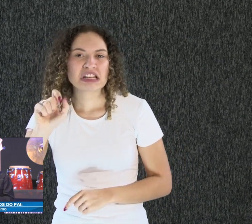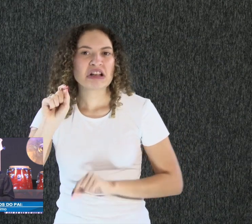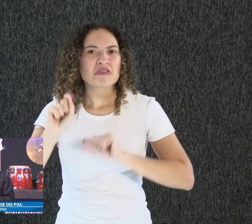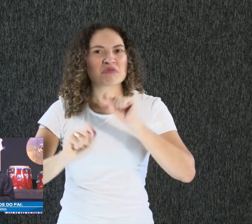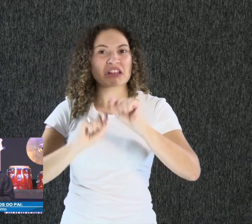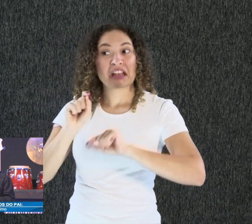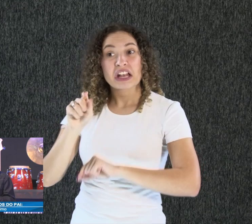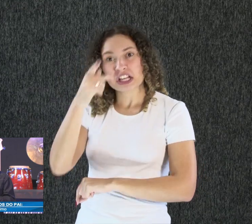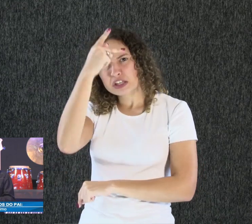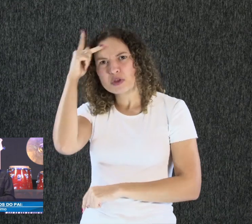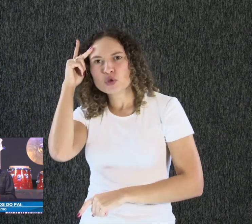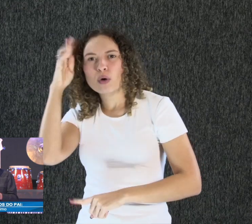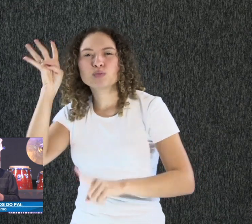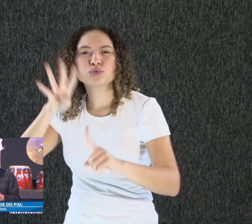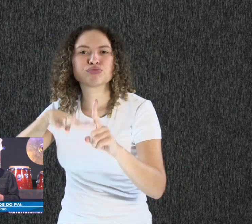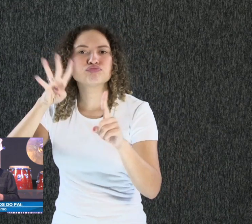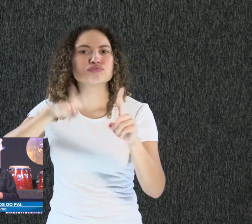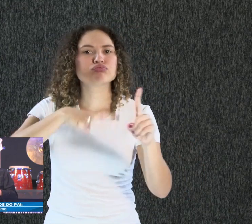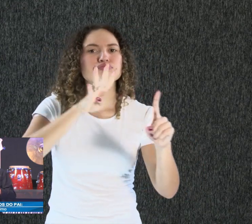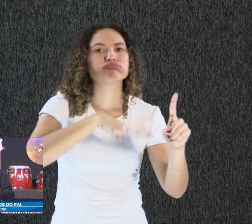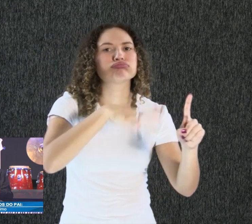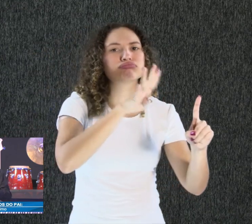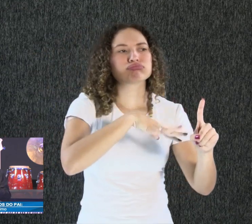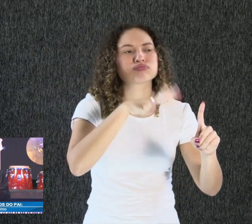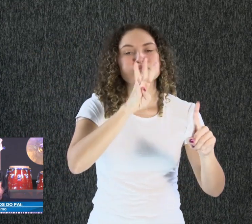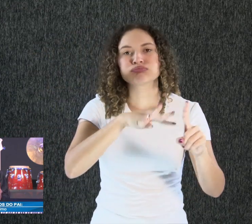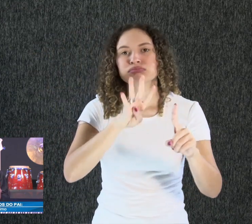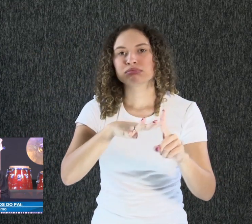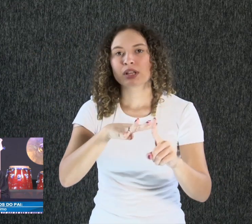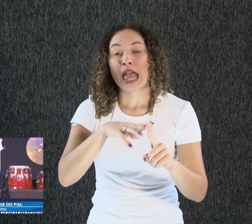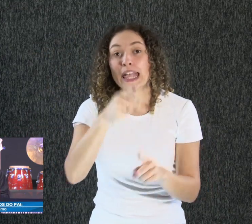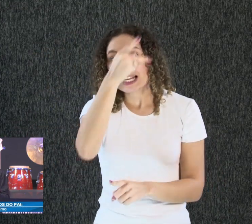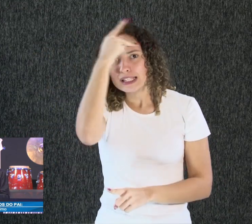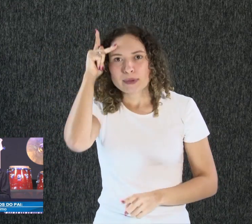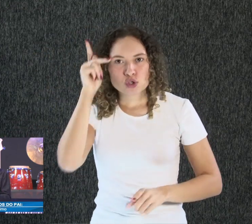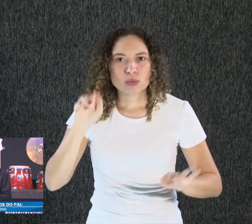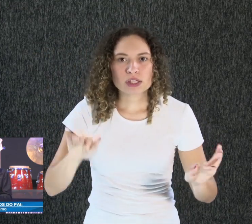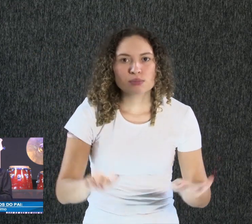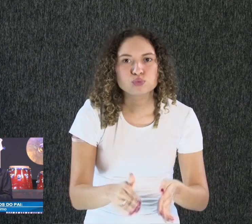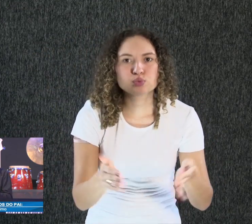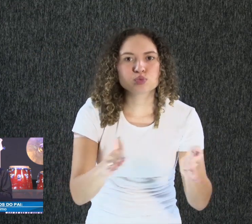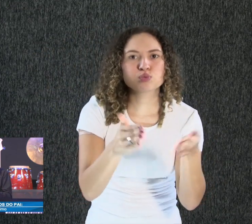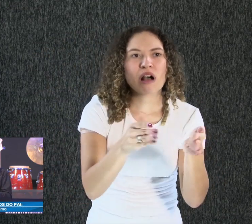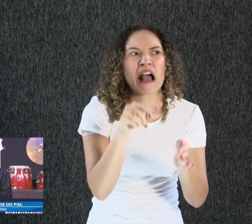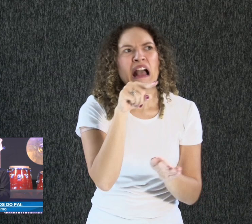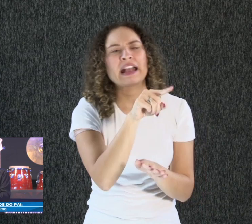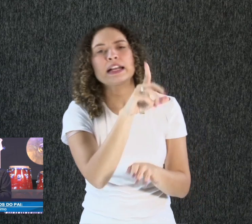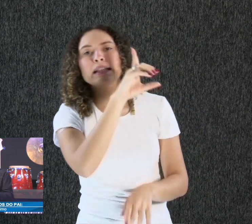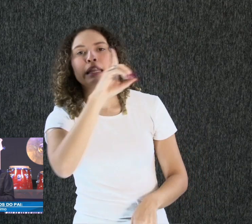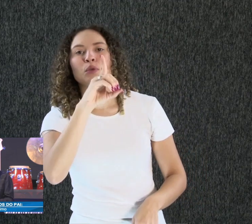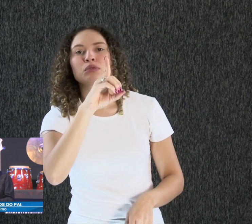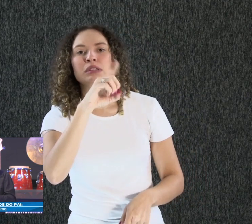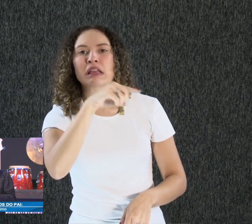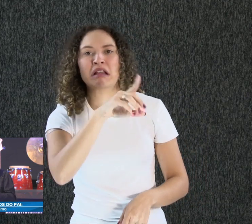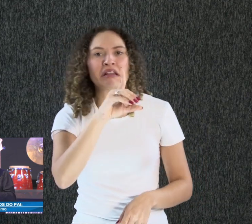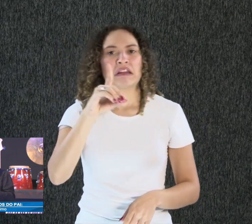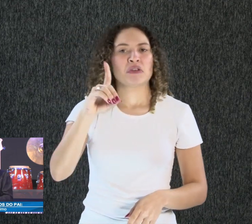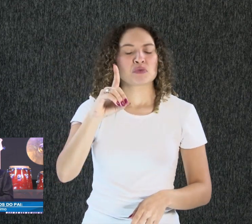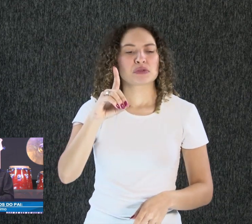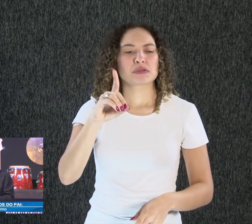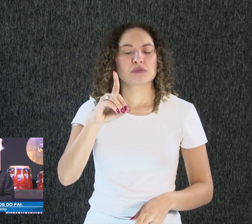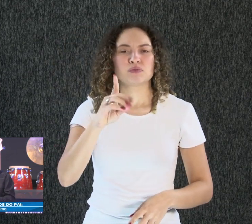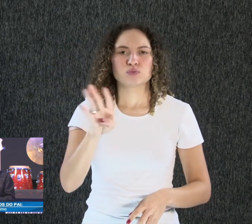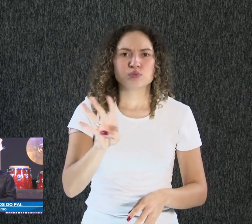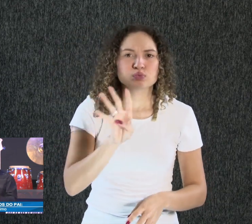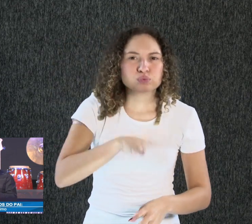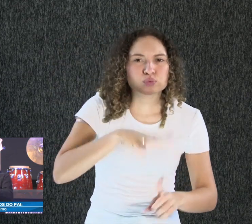estava, eram deuses de imagens de escultura, criados por mãos humanas, feitos por mãos